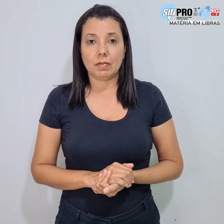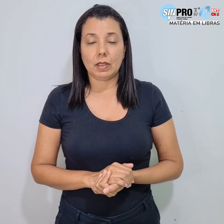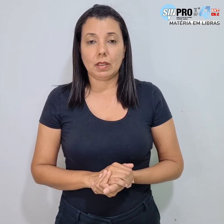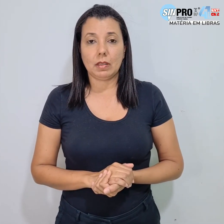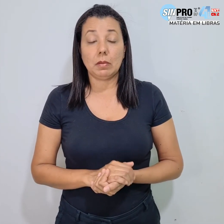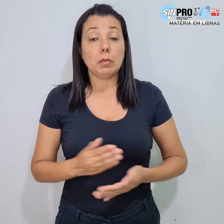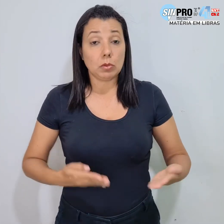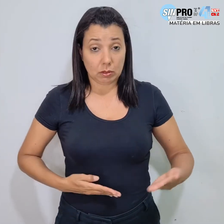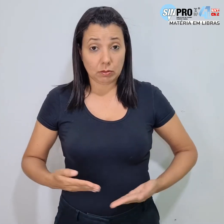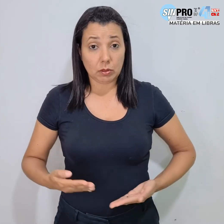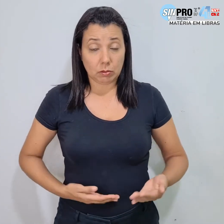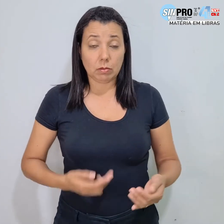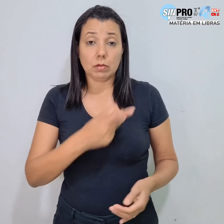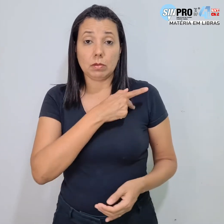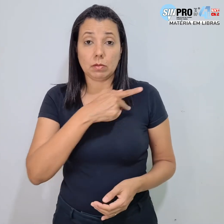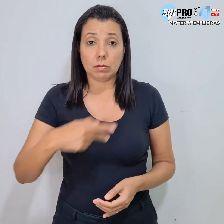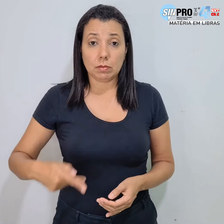Para os servidores públicos,